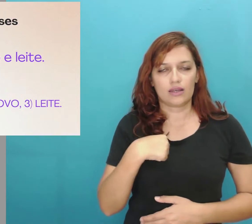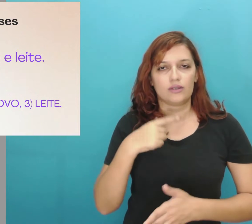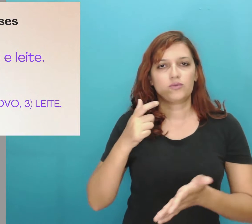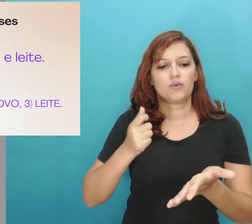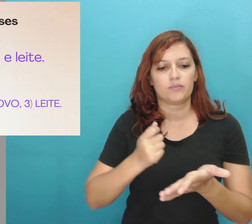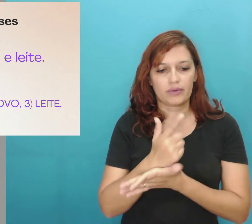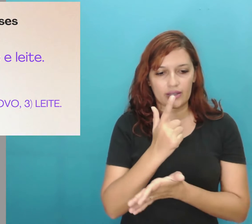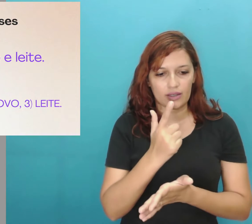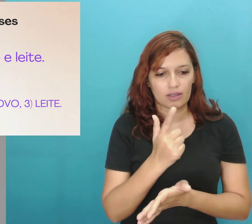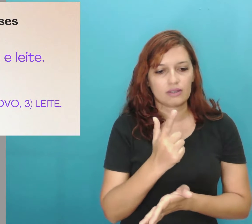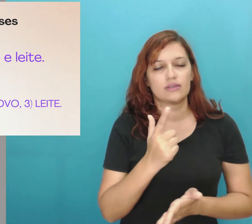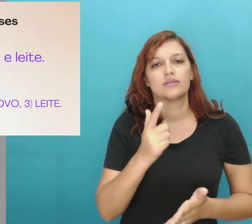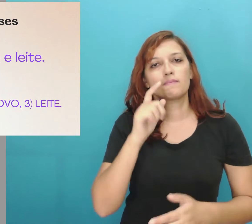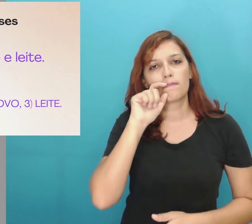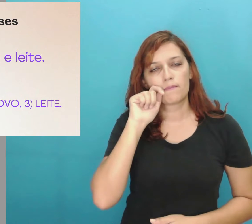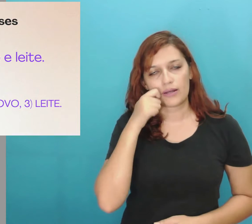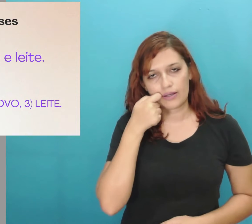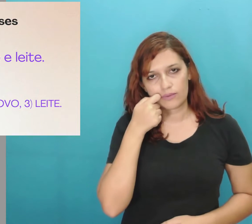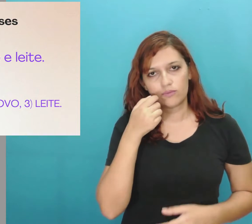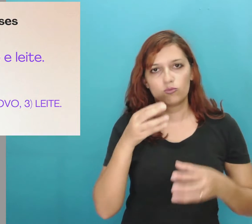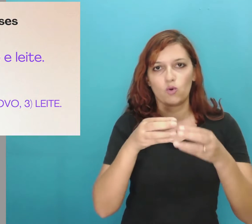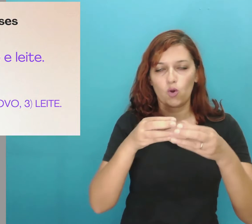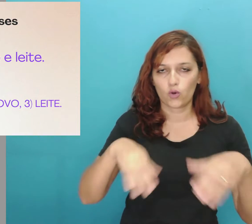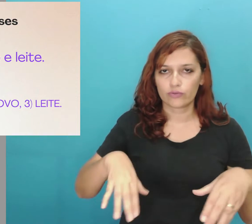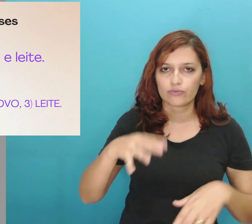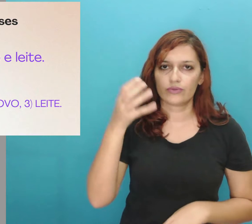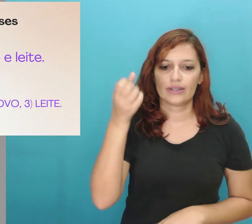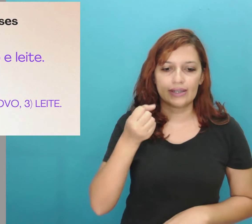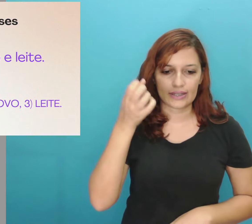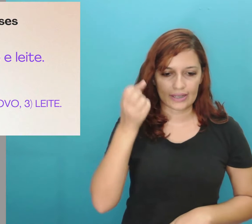eu comprei pão, ovo e leite.